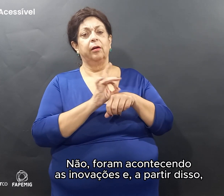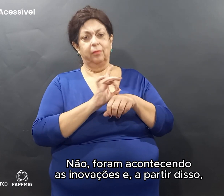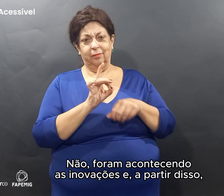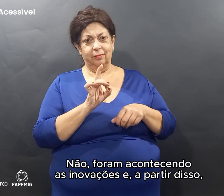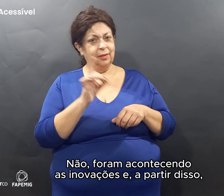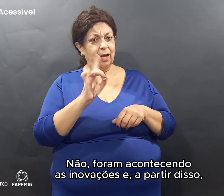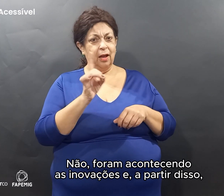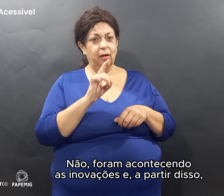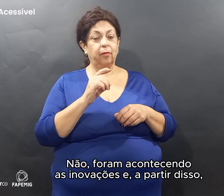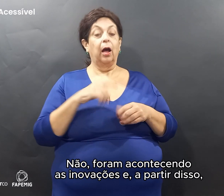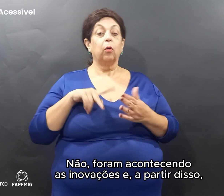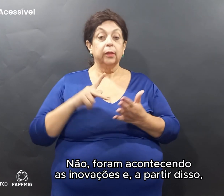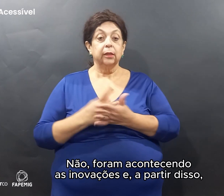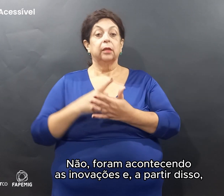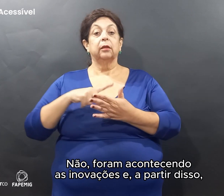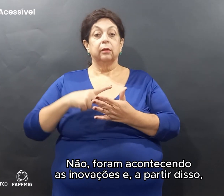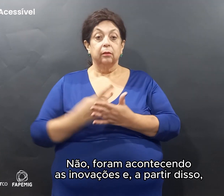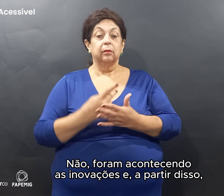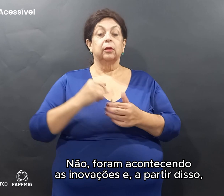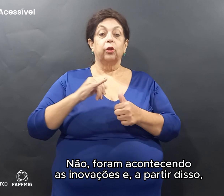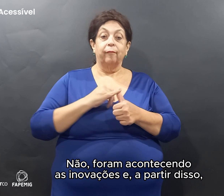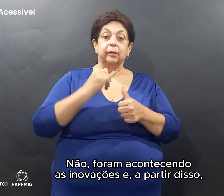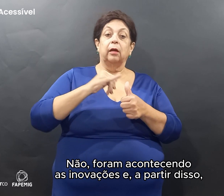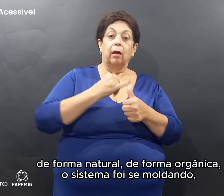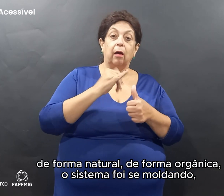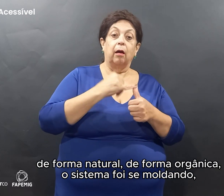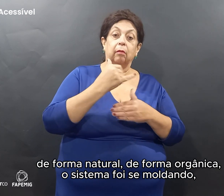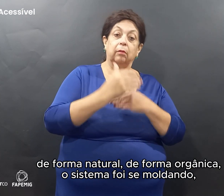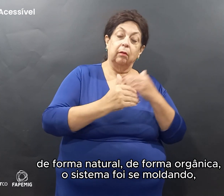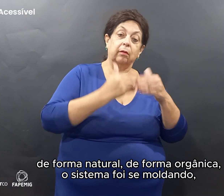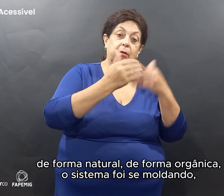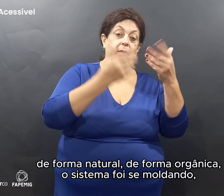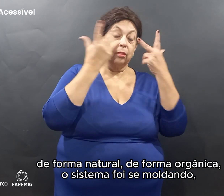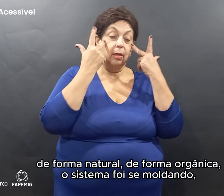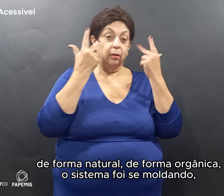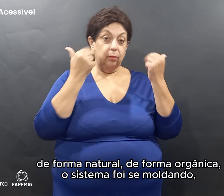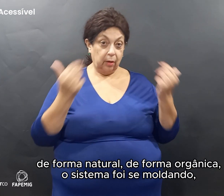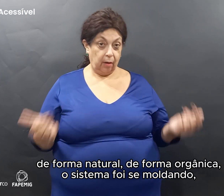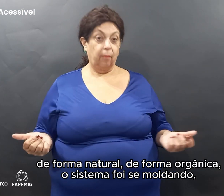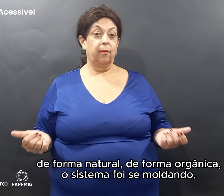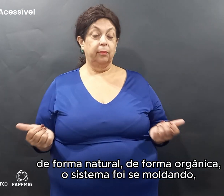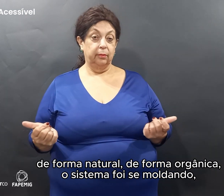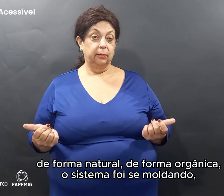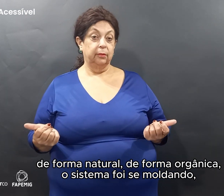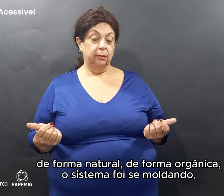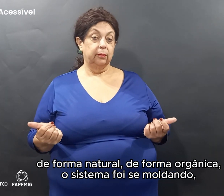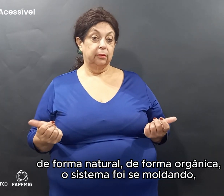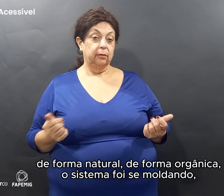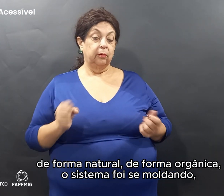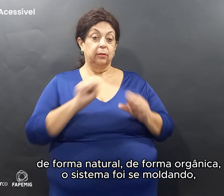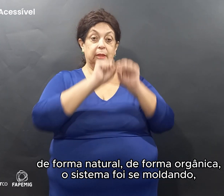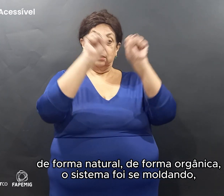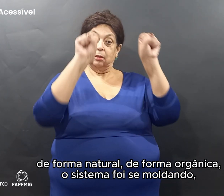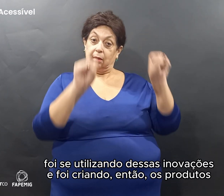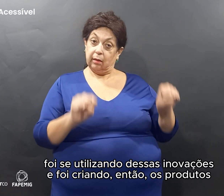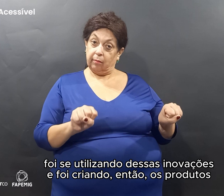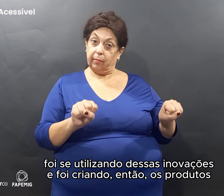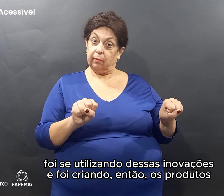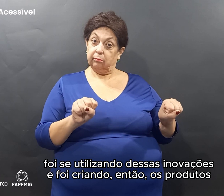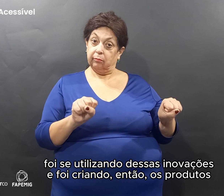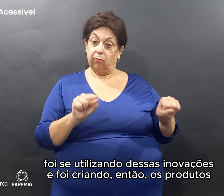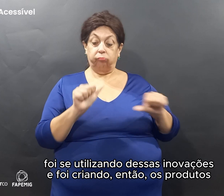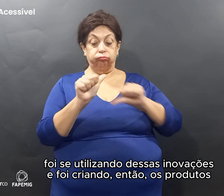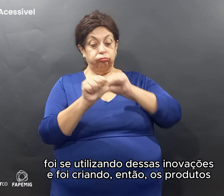Não. Foram acontecendo, né, as inovações e a partir disso, de forma natural, de forma orgânica, o sistema foi se moldando,